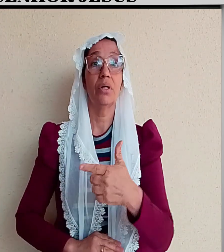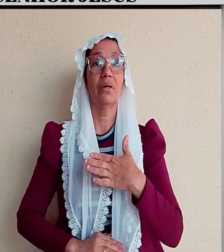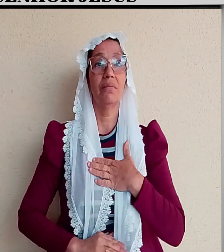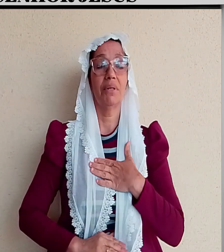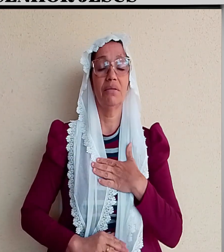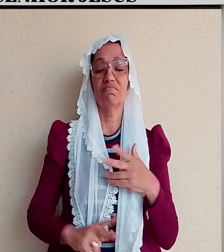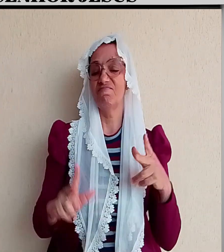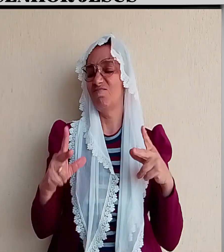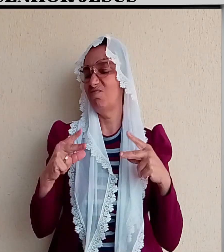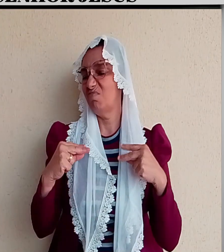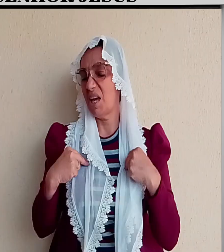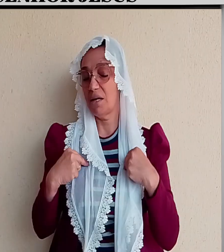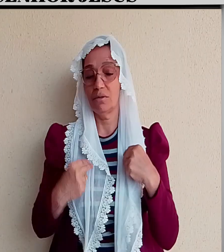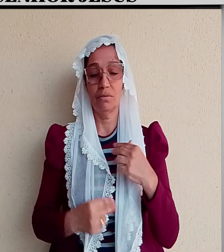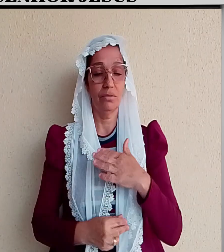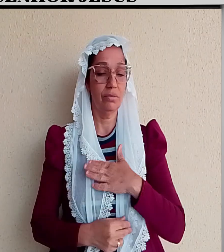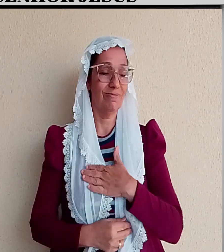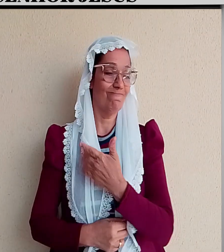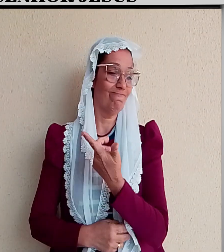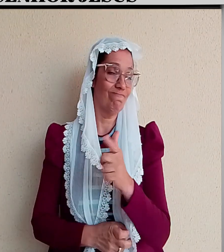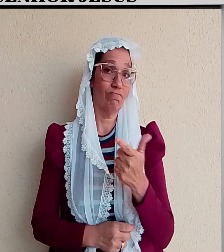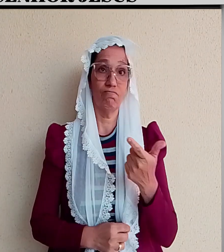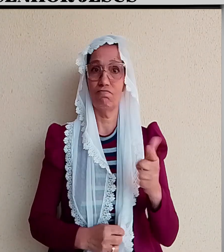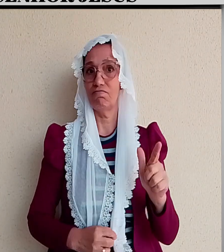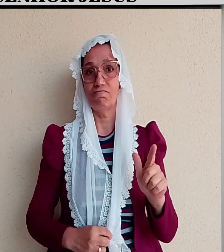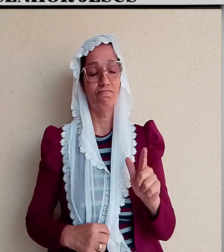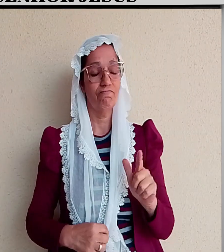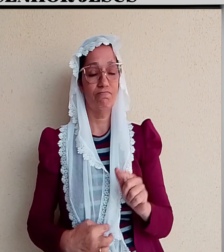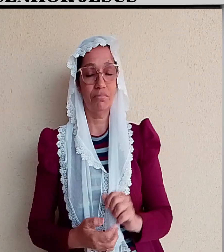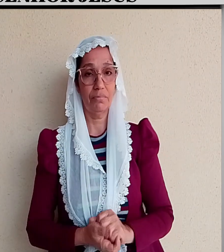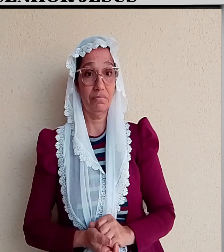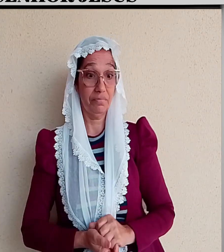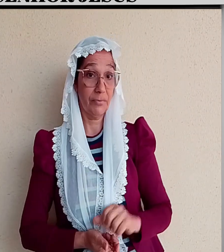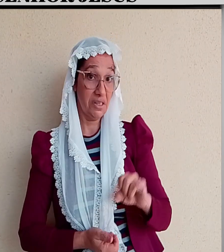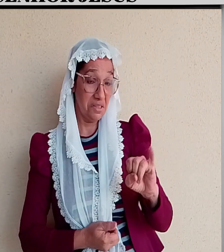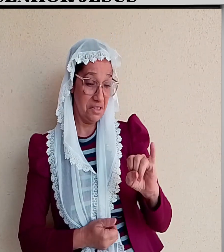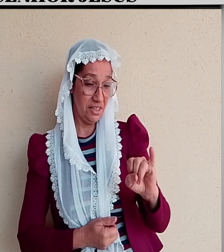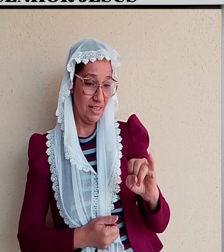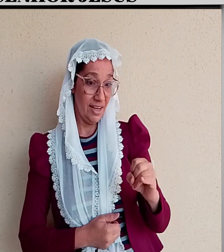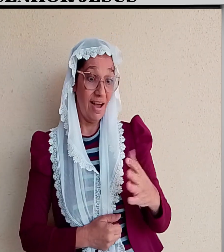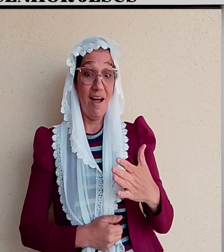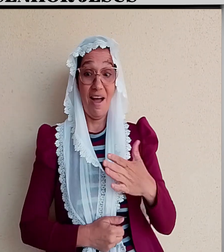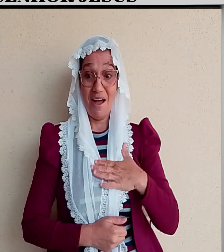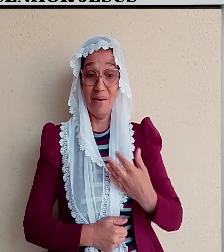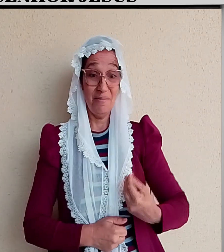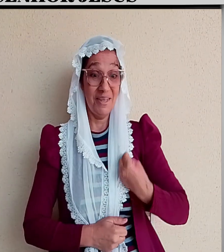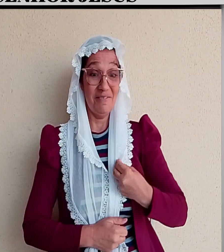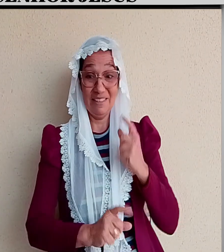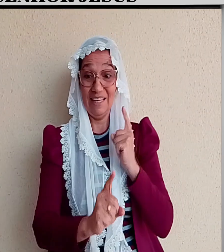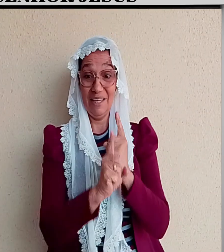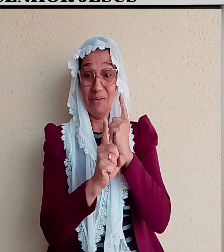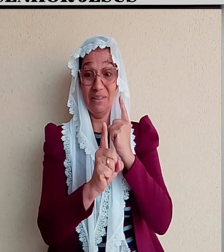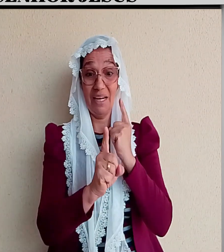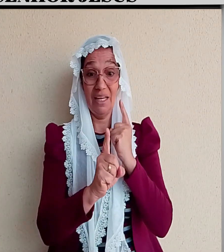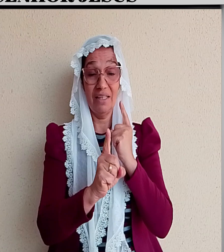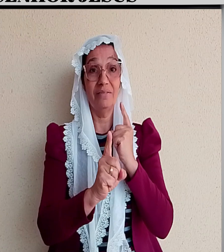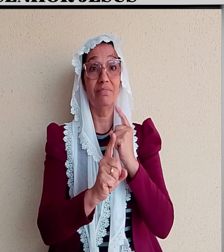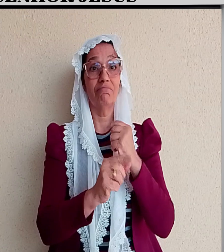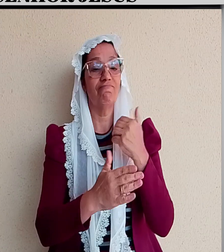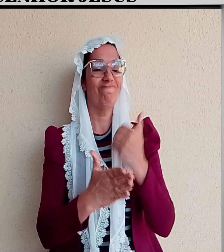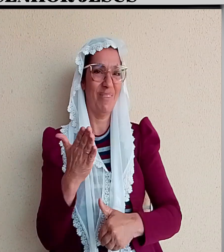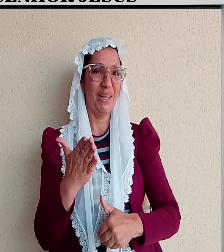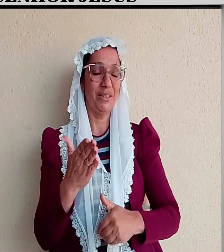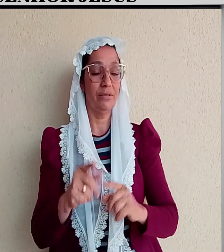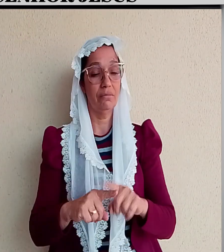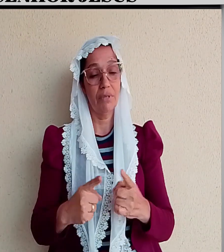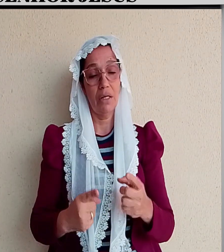após mim, não é digno de mim. Quem achar a sua vida, perdê-la-á. E quem perder a sua vida por amor de mim,